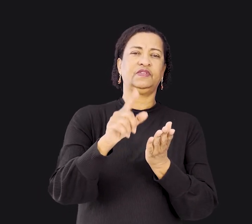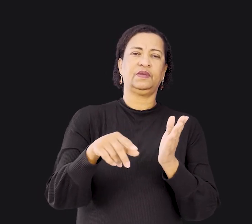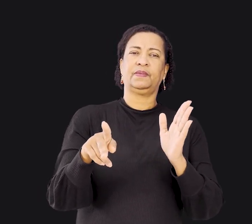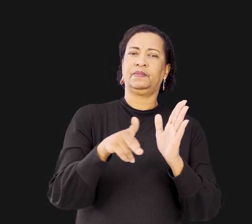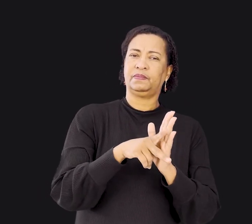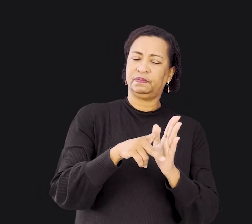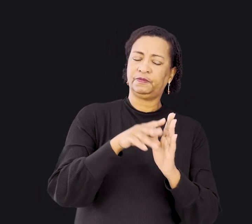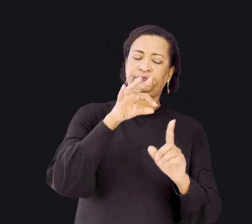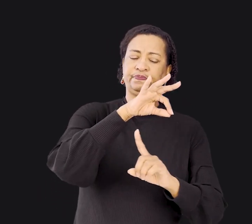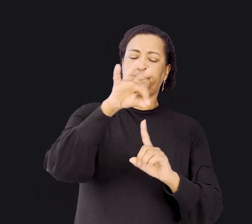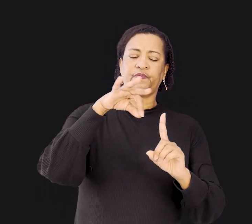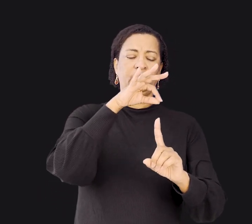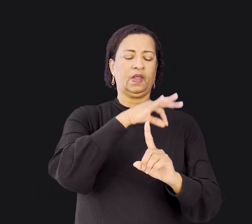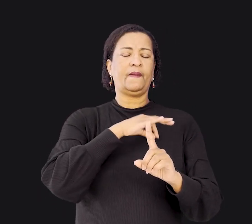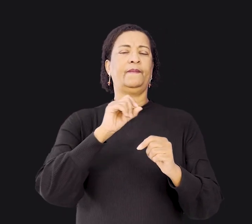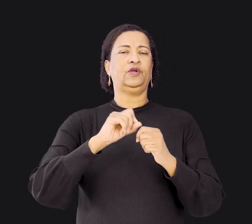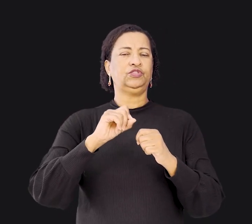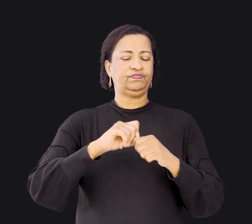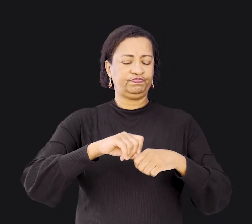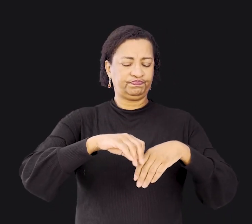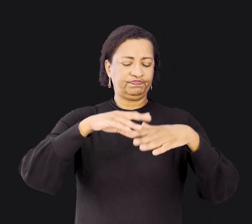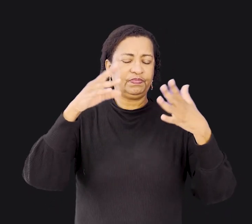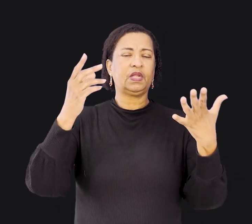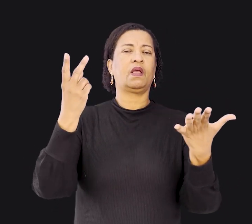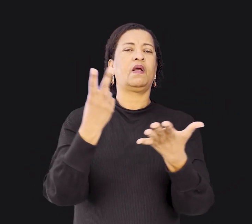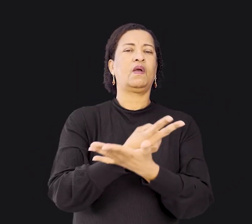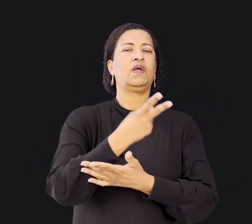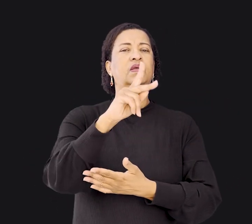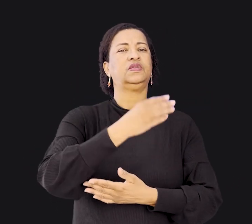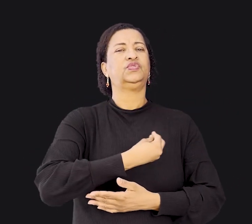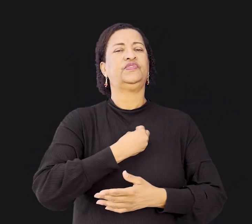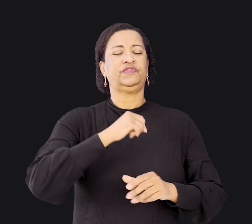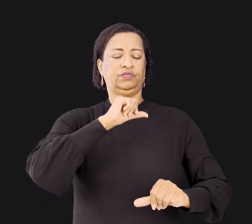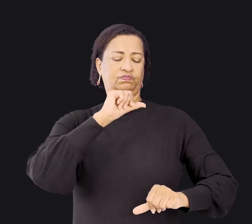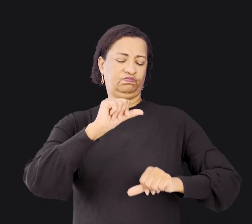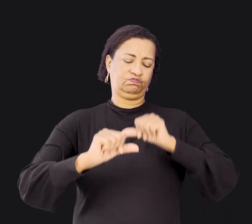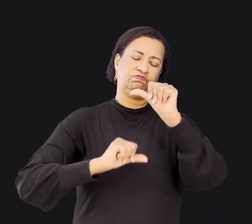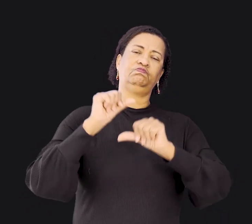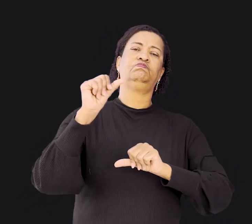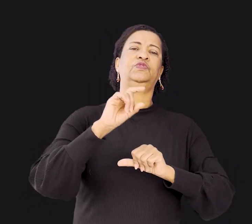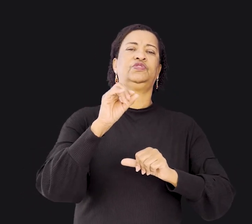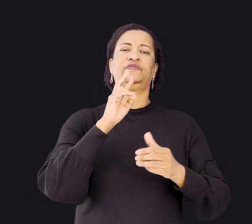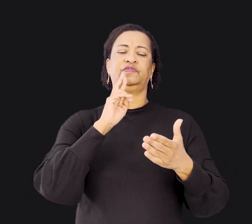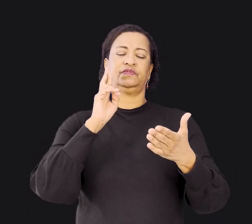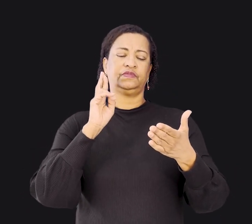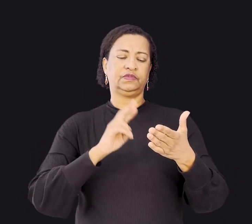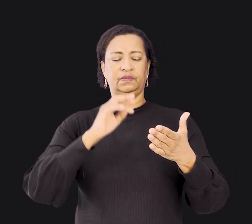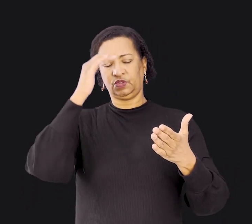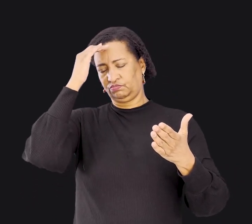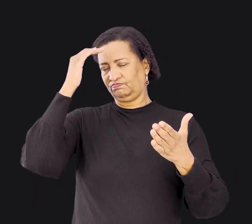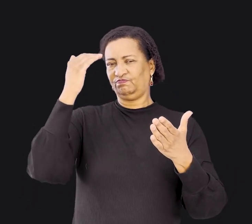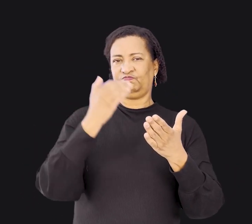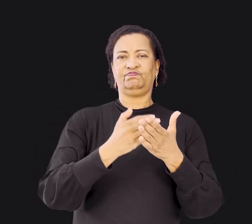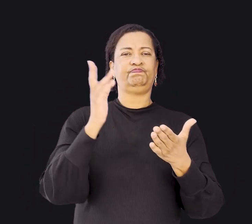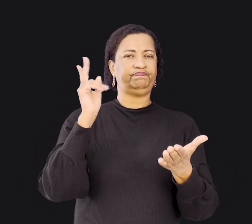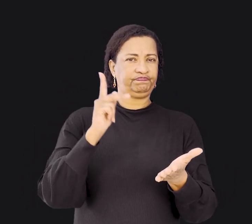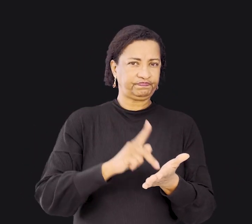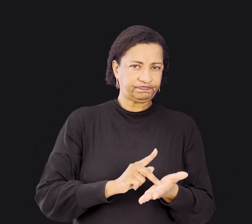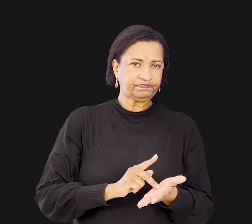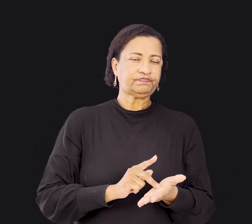que pode operar o milagre da regeneração na sua vida, se você responder a ela apropriadamente. É a isto que Tiago